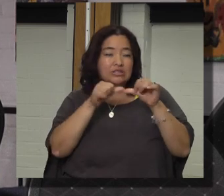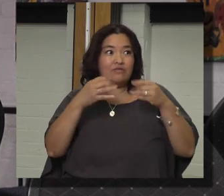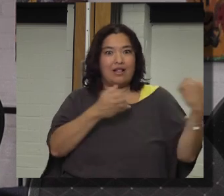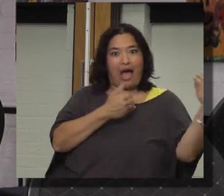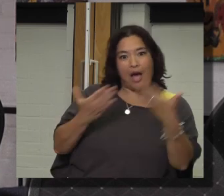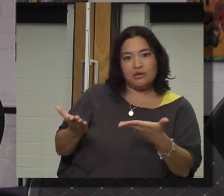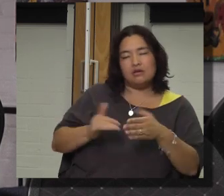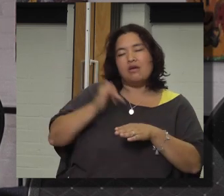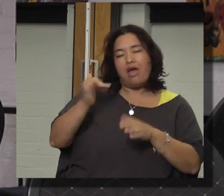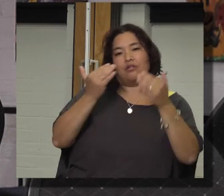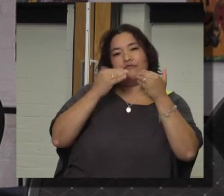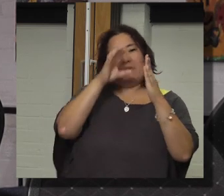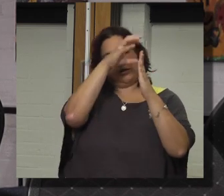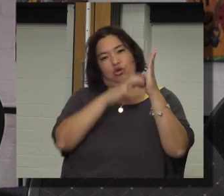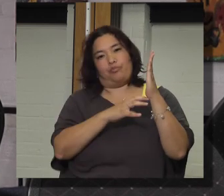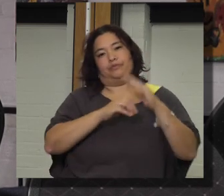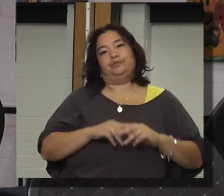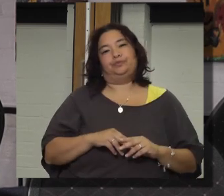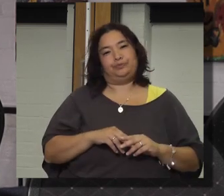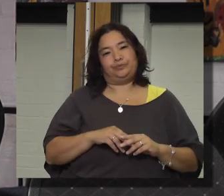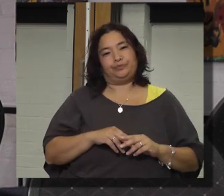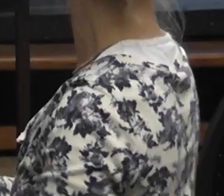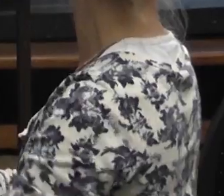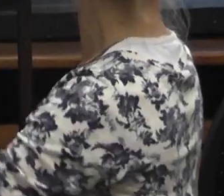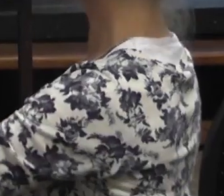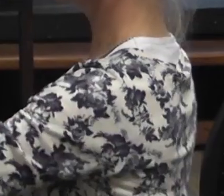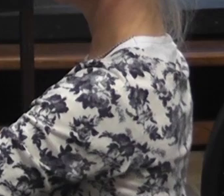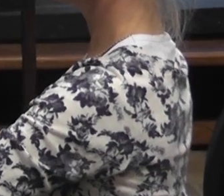teletalkdiensten willen aanbieden.